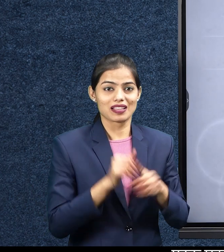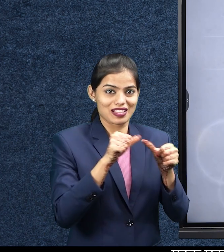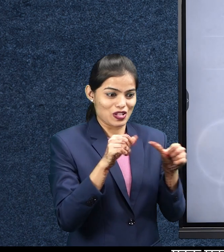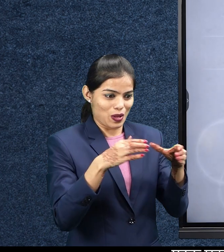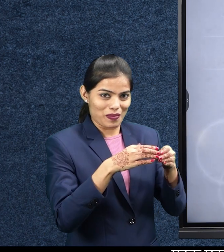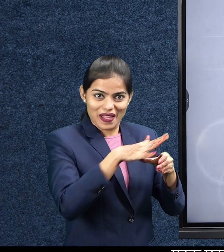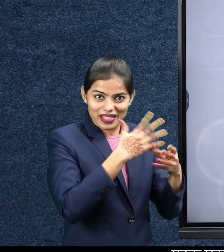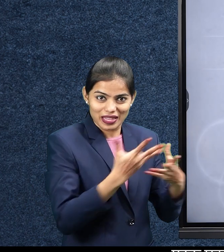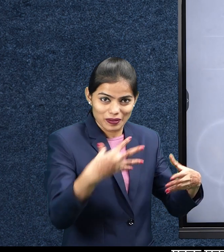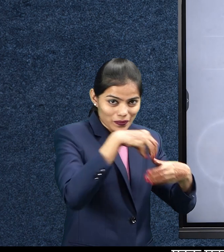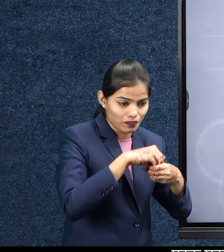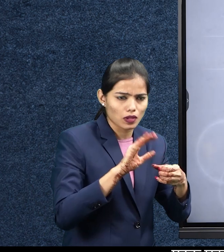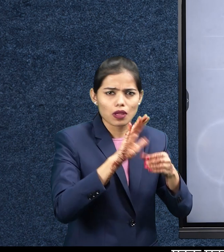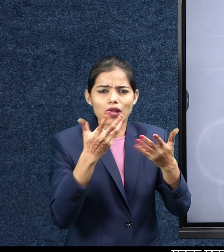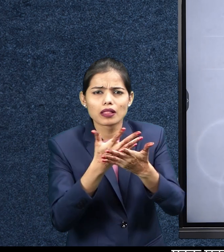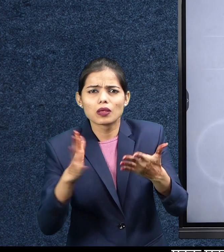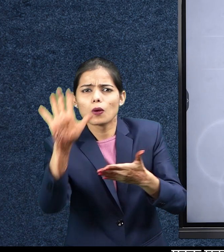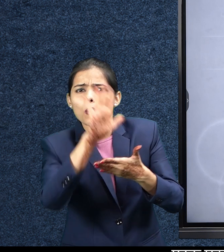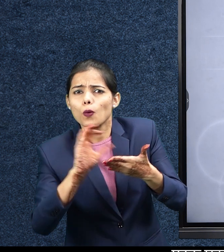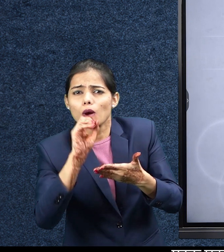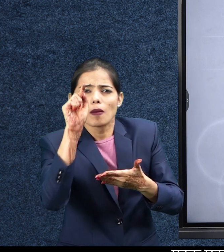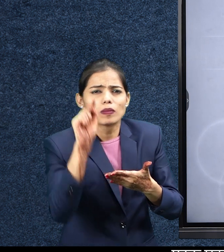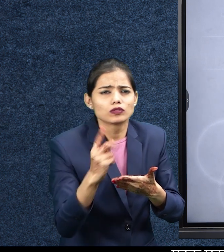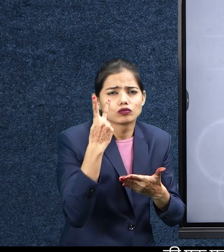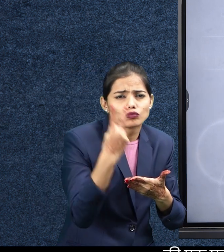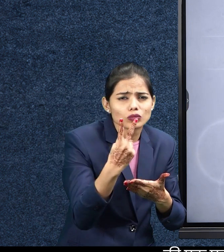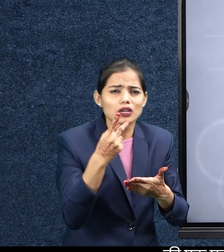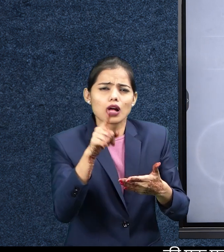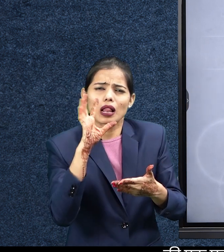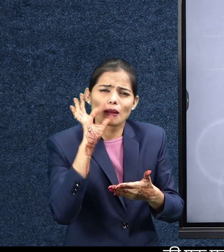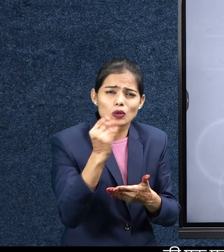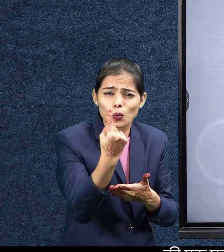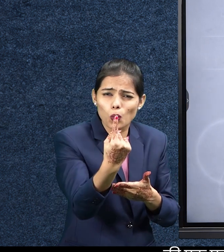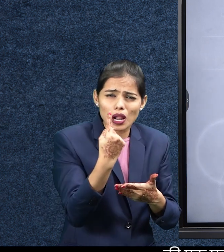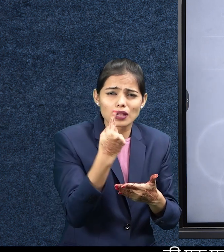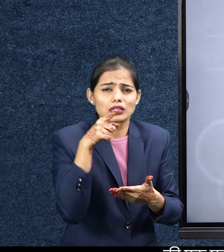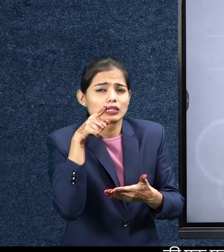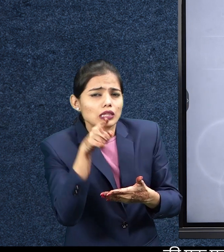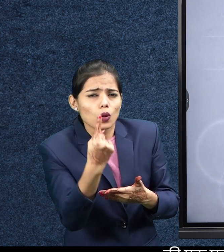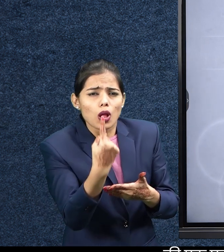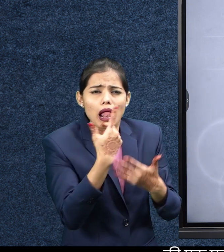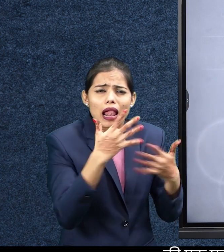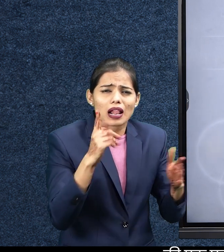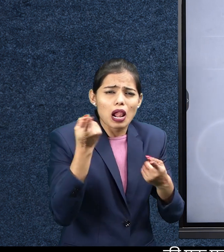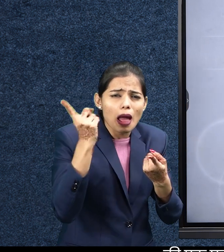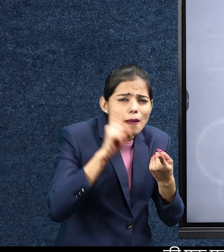पूरक घटना म्हणजे दोन घटना आहेत ज्या अशा आहेत की एक घटना घडेल आणि दुसरी घटना नाही तरच